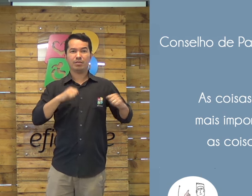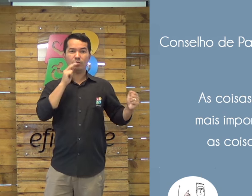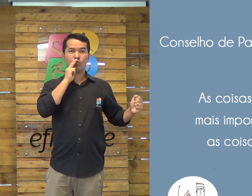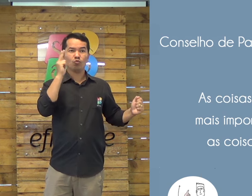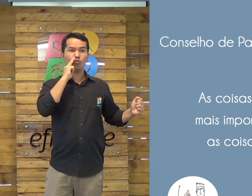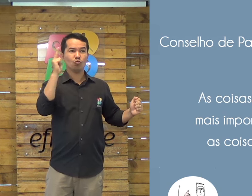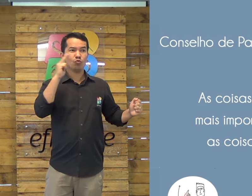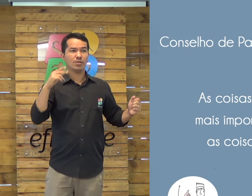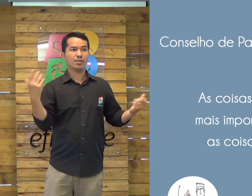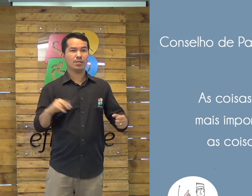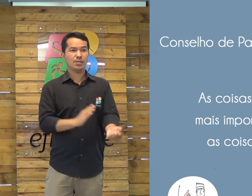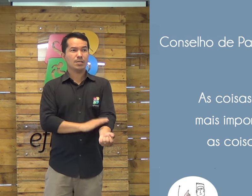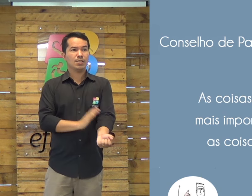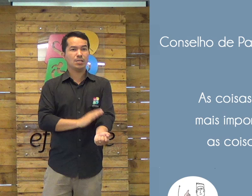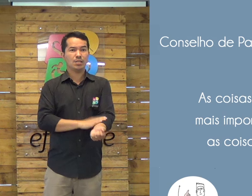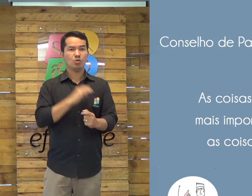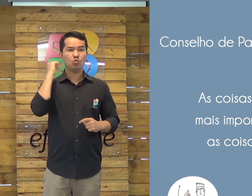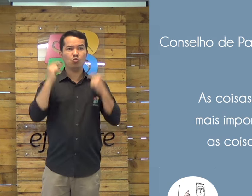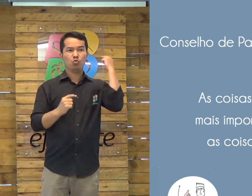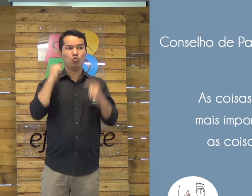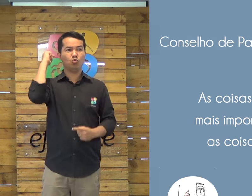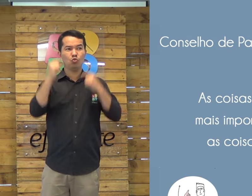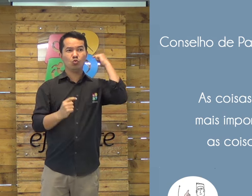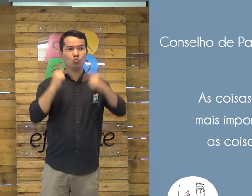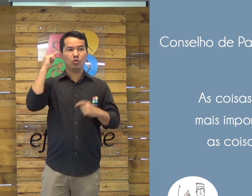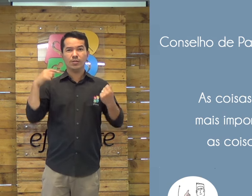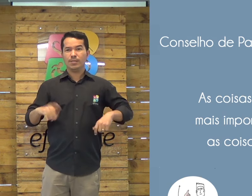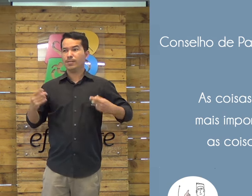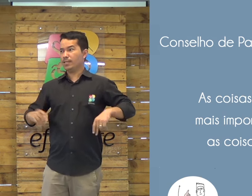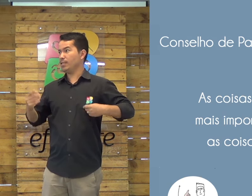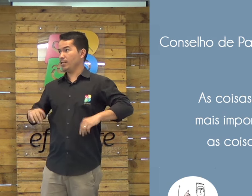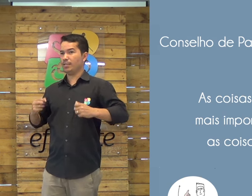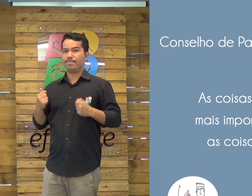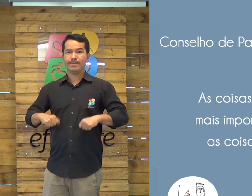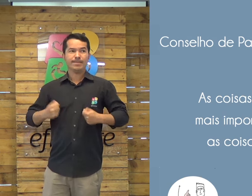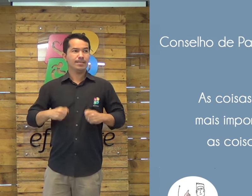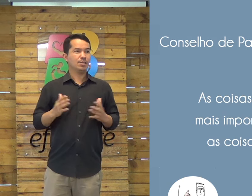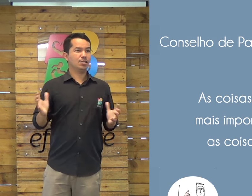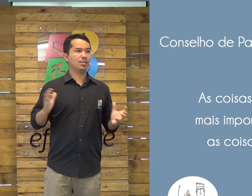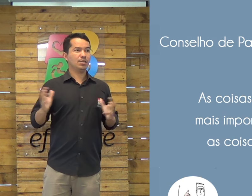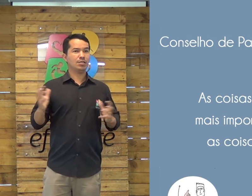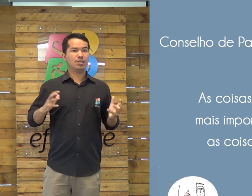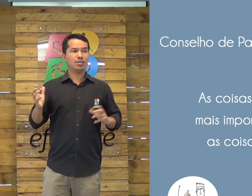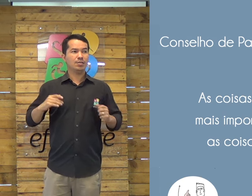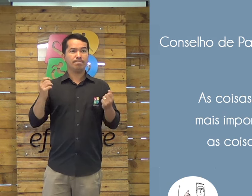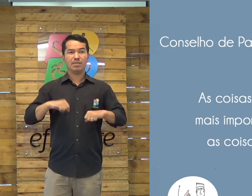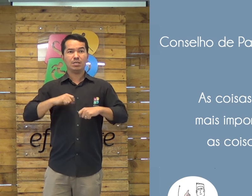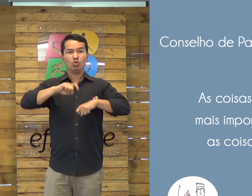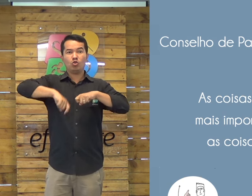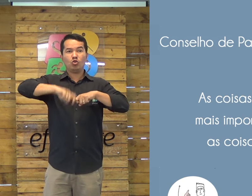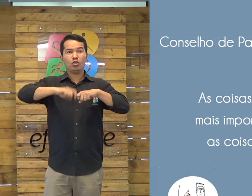alguma coisa aí, preciso fumar, ou preciso fazer, eu preciso suprir minhas vontades.